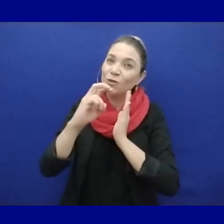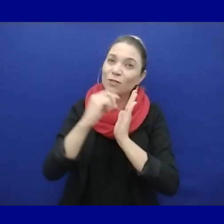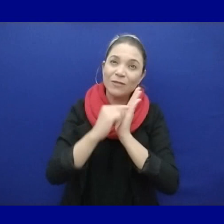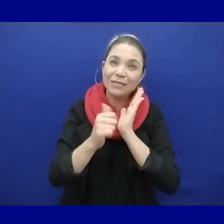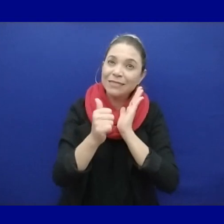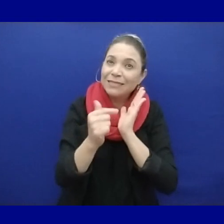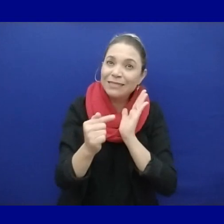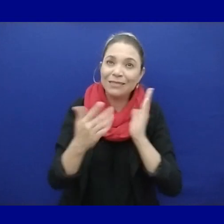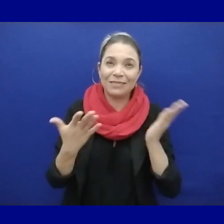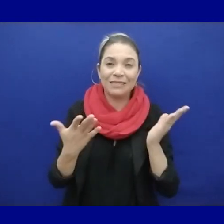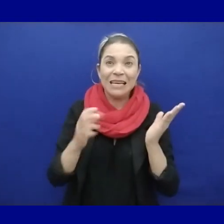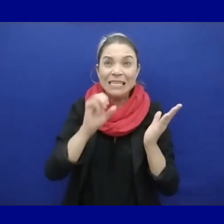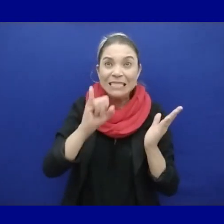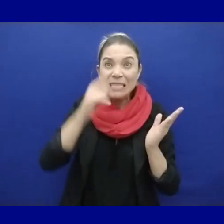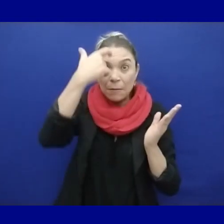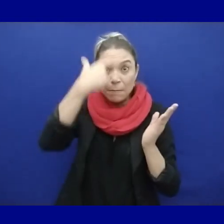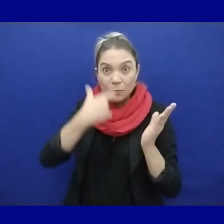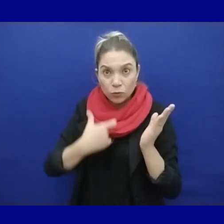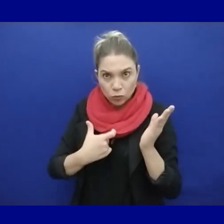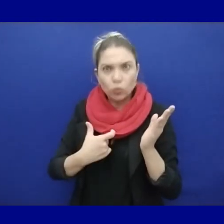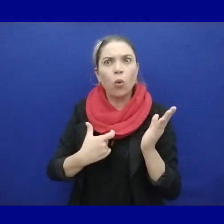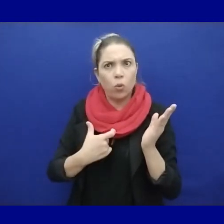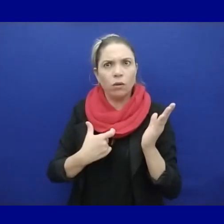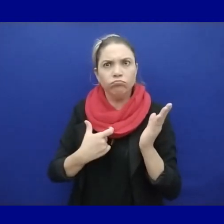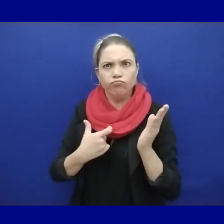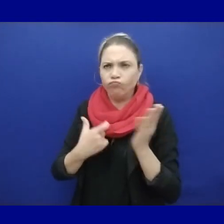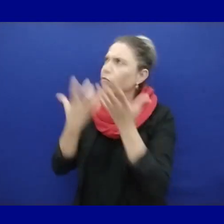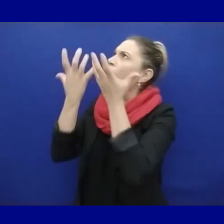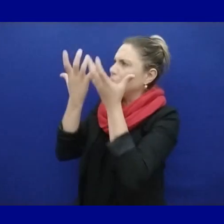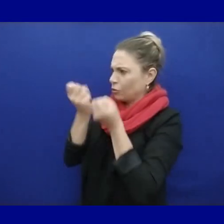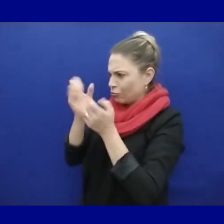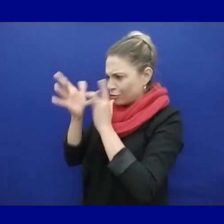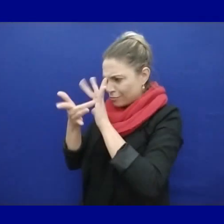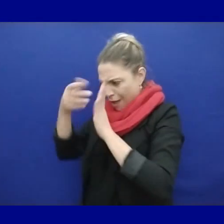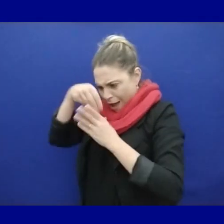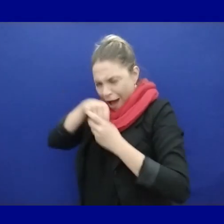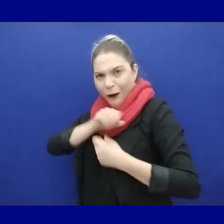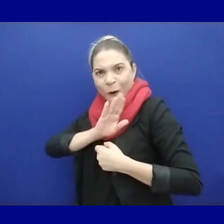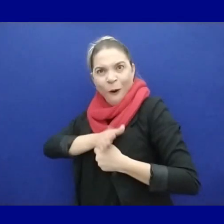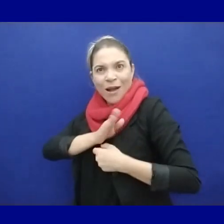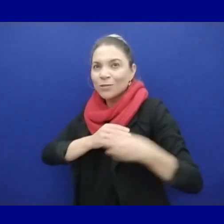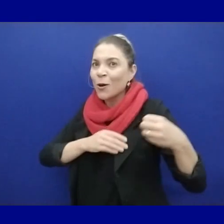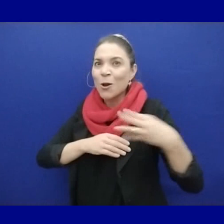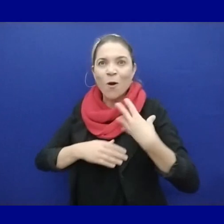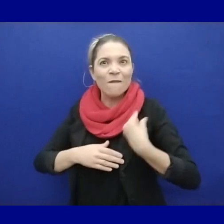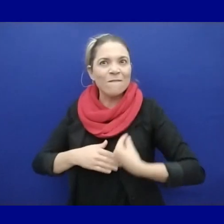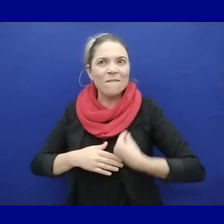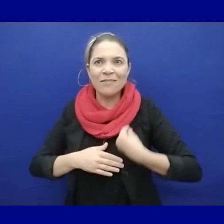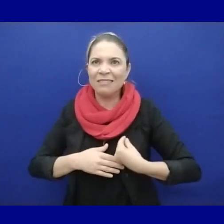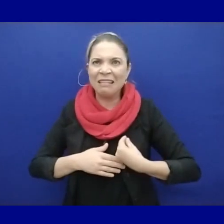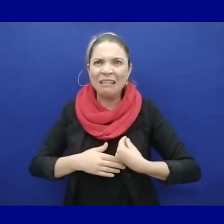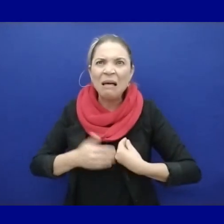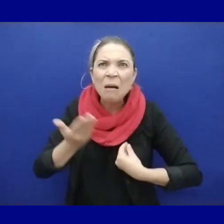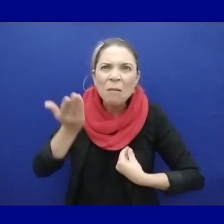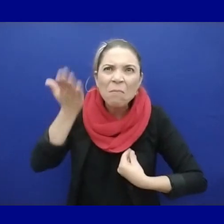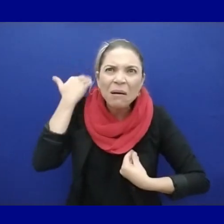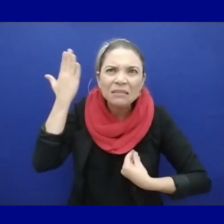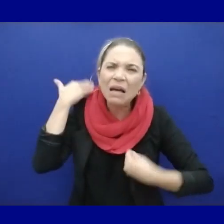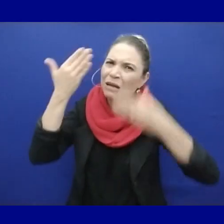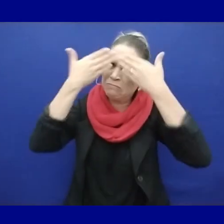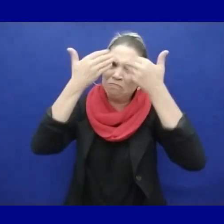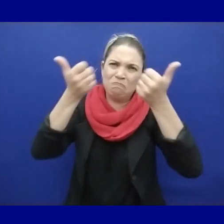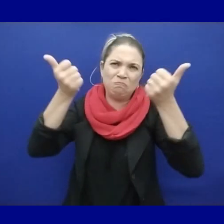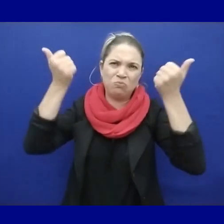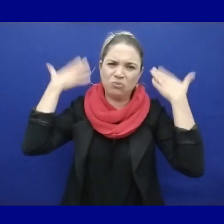nos diz que se alguém está em Cristo, nova criatura é. As coisas velhas